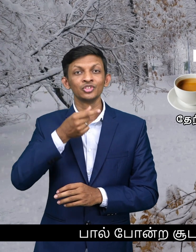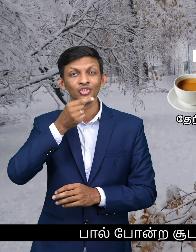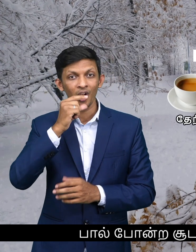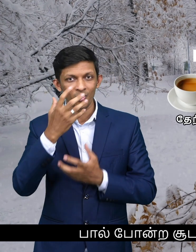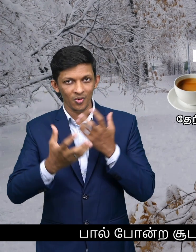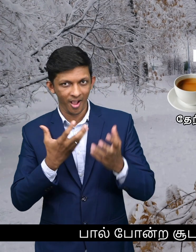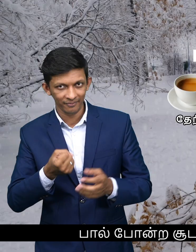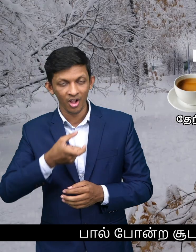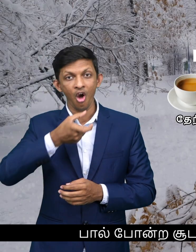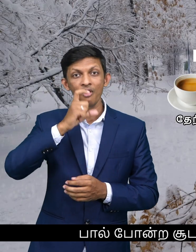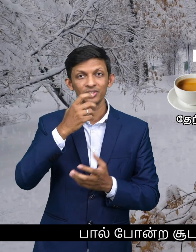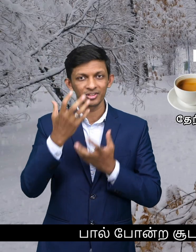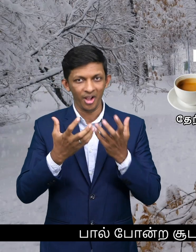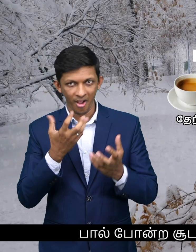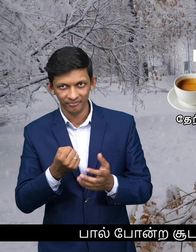பானங்களை விரும்புகிறோம்.